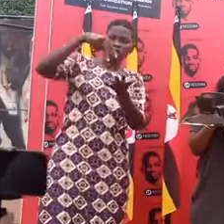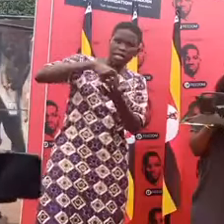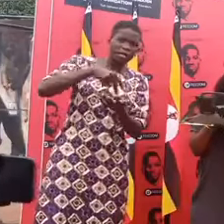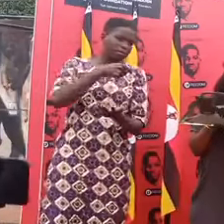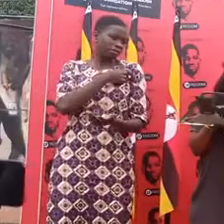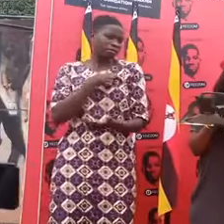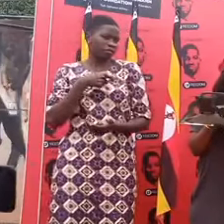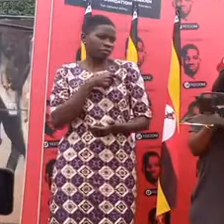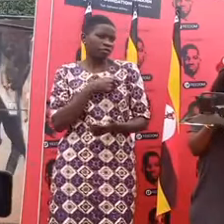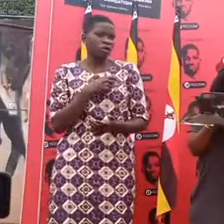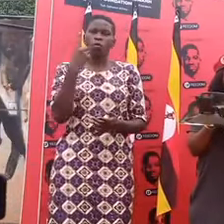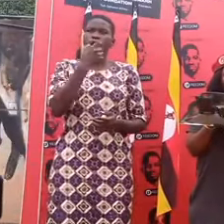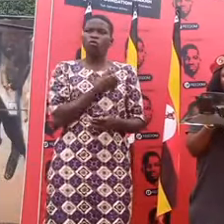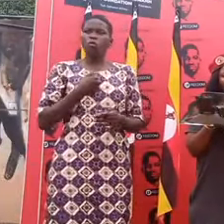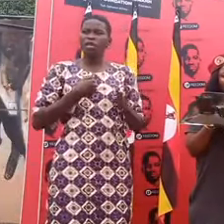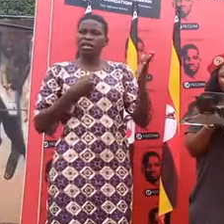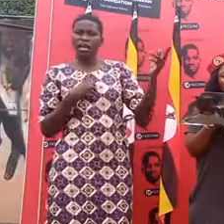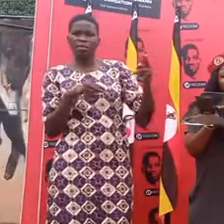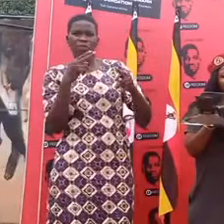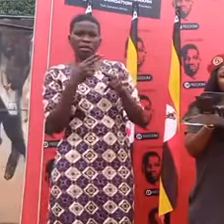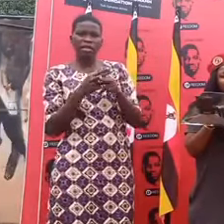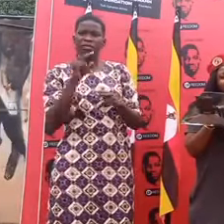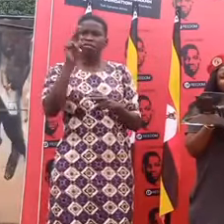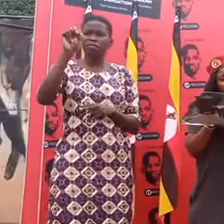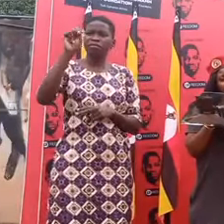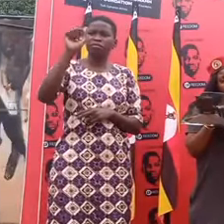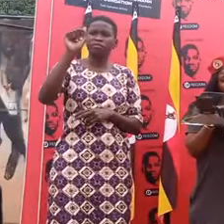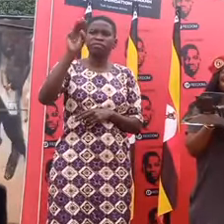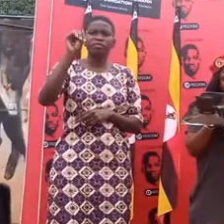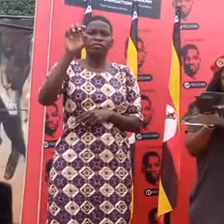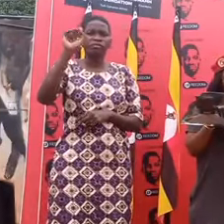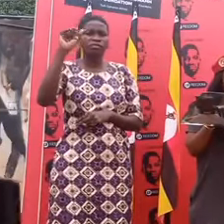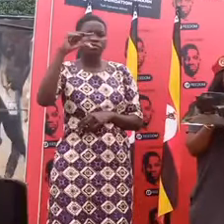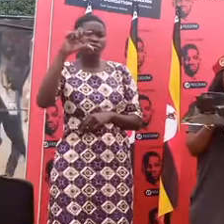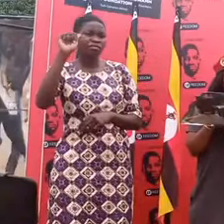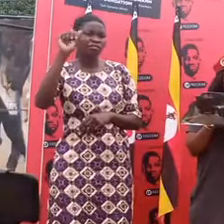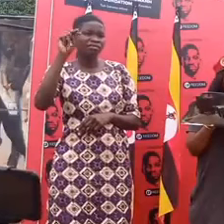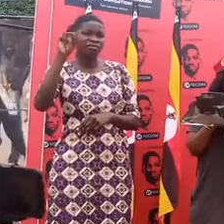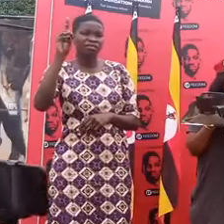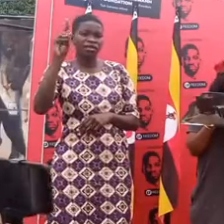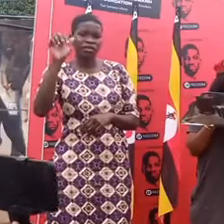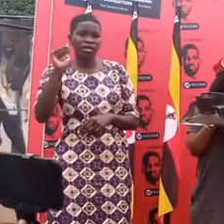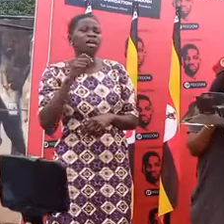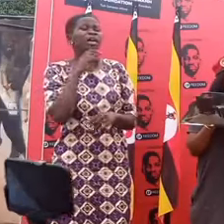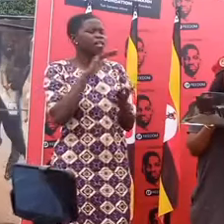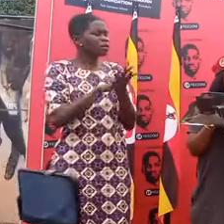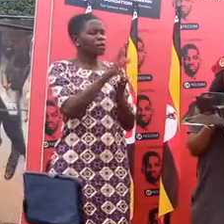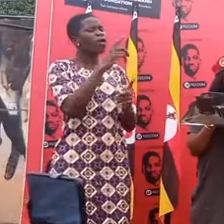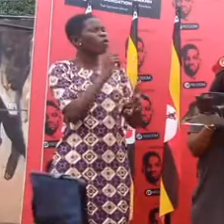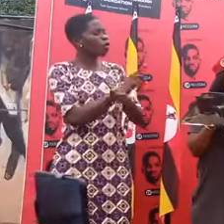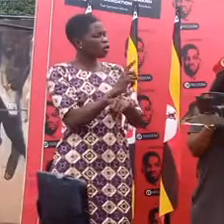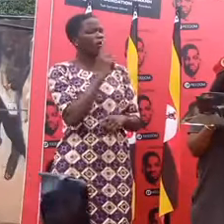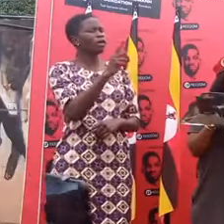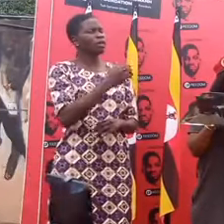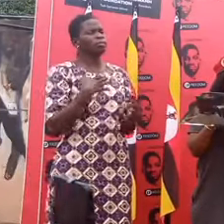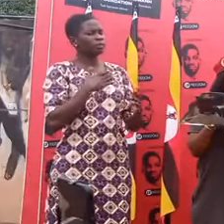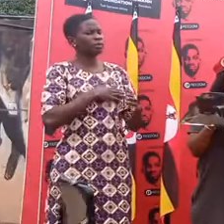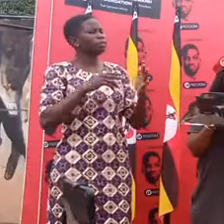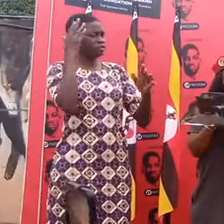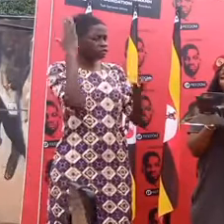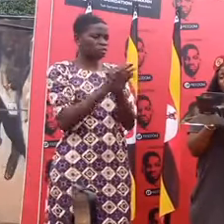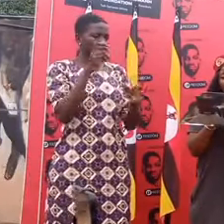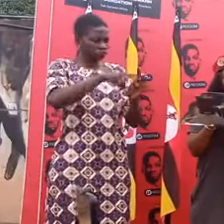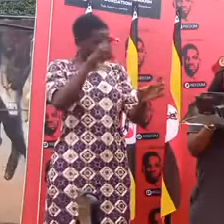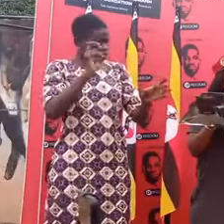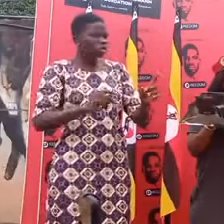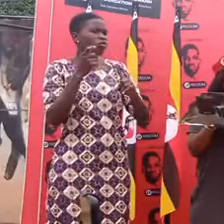nukutabao kone bawe kubanga yali asaze kwezi mbao. So we know you're not to be bullied. You took a major challenge, CPO, I